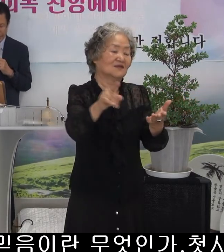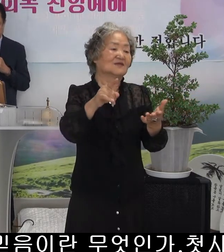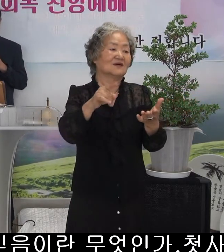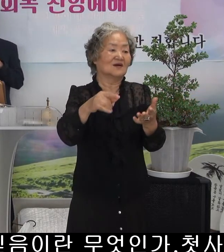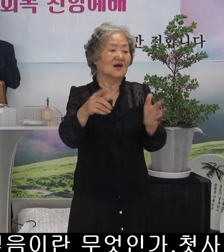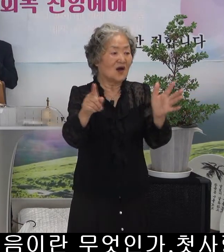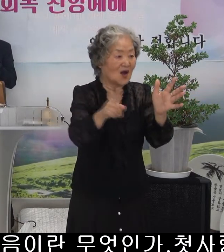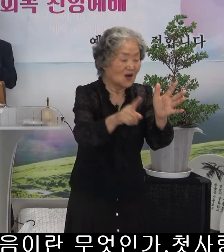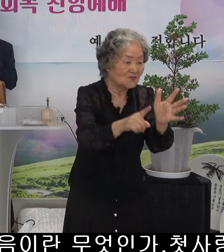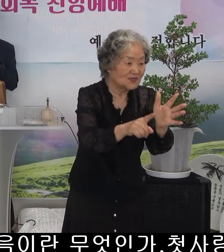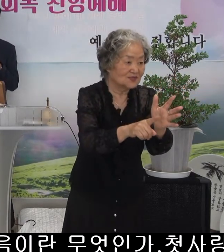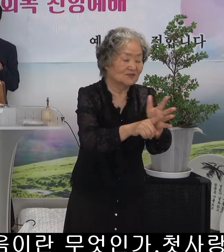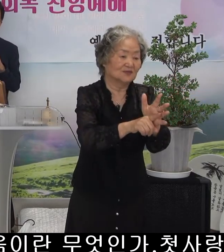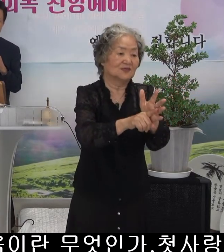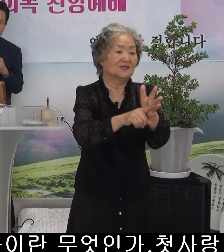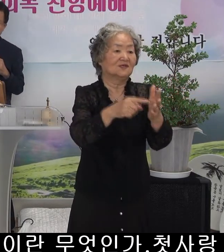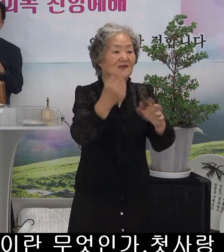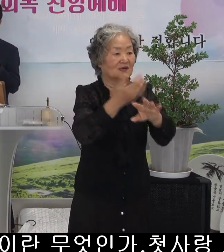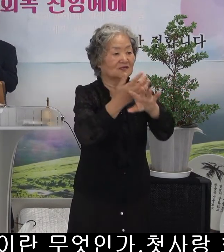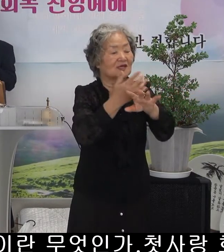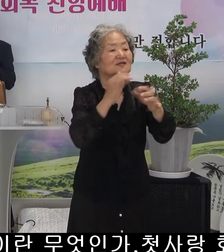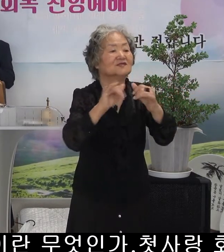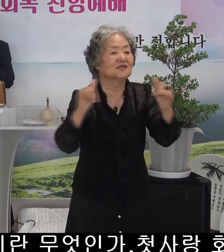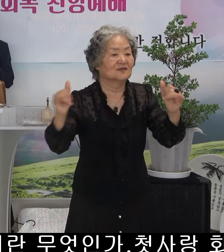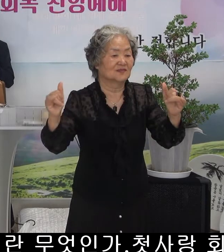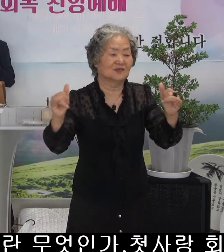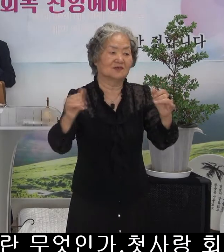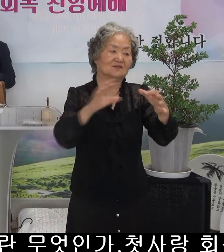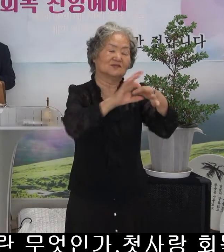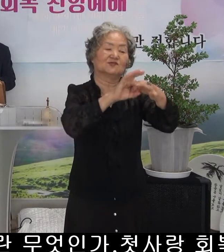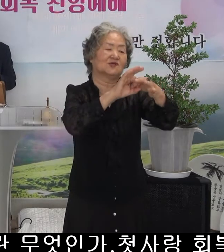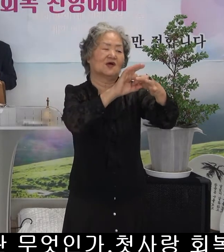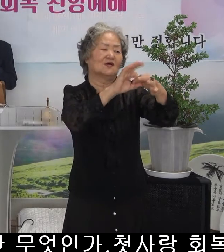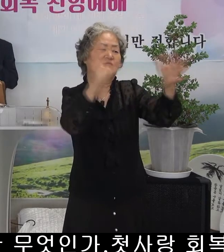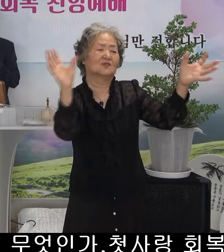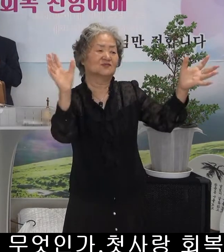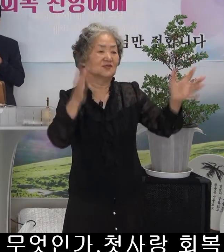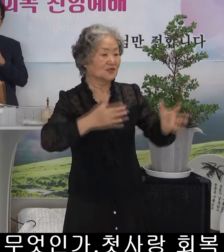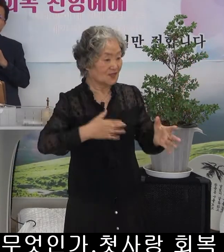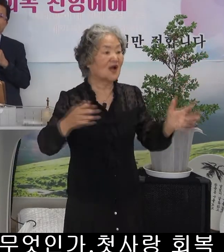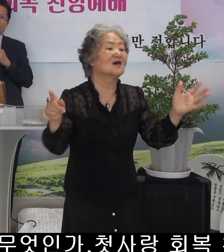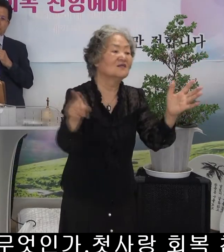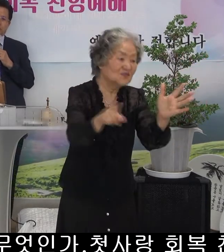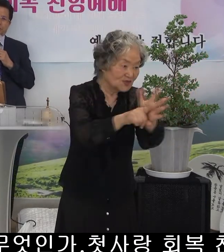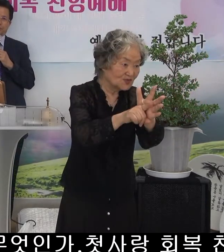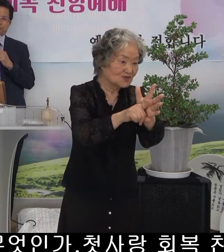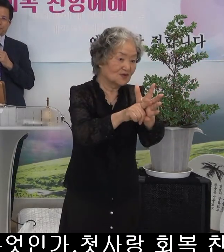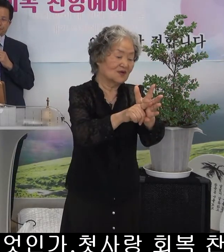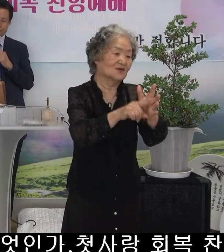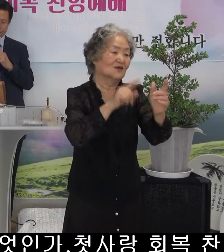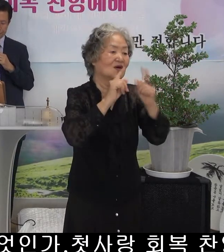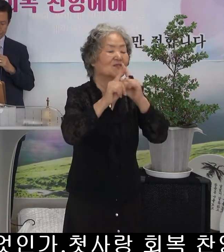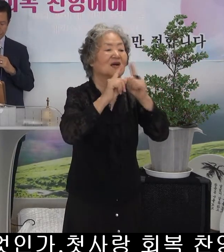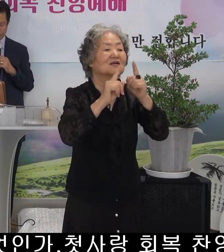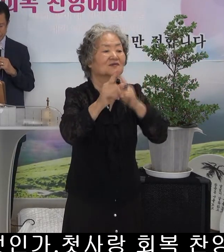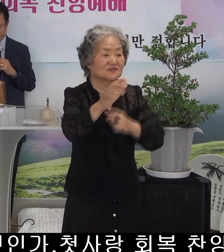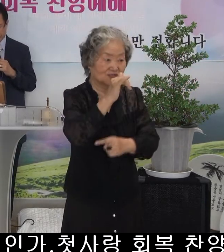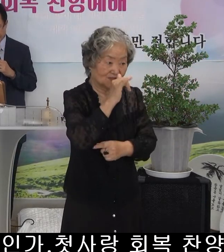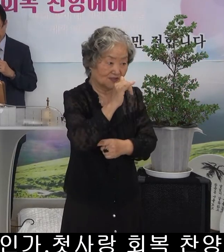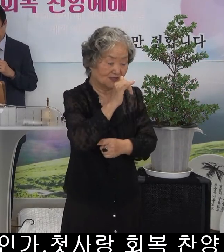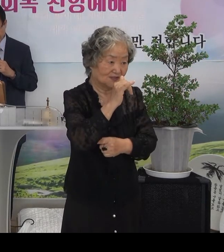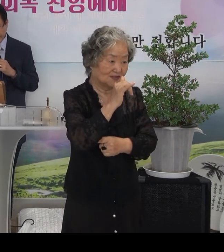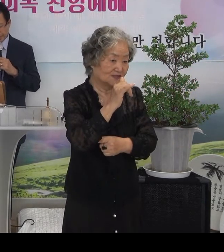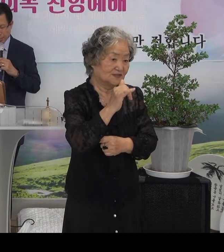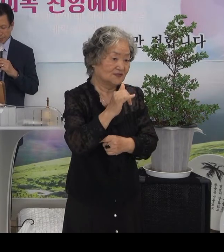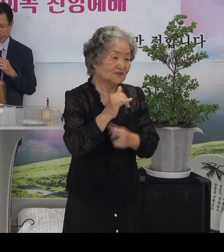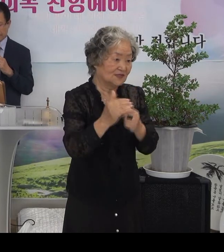사실들에 대해 다른 사람에게 전혀 동의와 관계없이 내가 믿는 것이다 라고 풀이를 해주고 있어요.